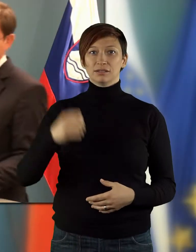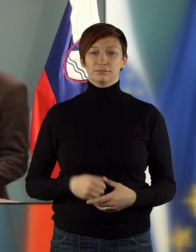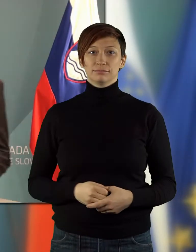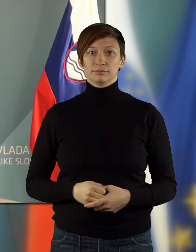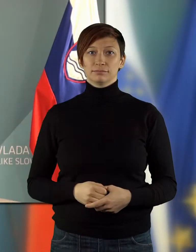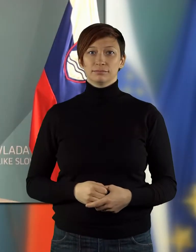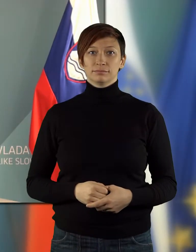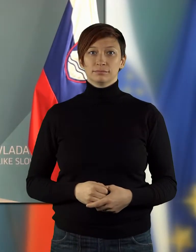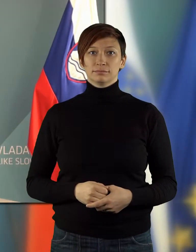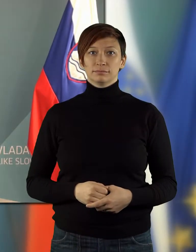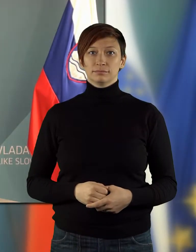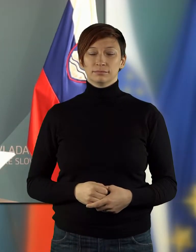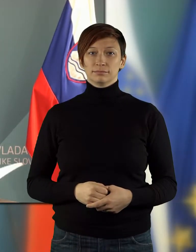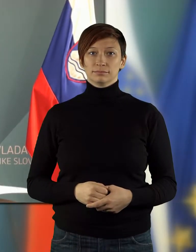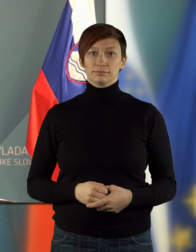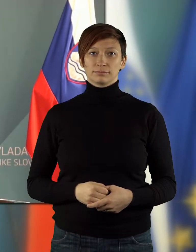Well done.